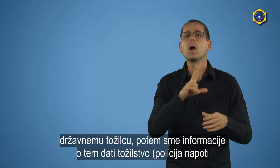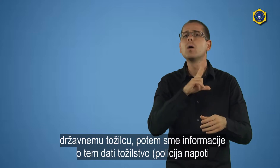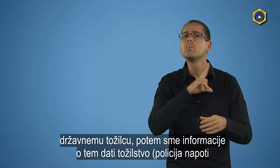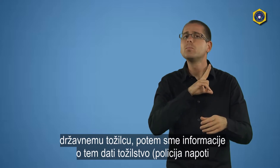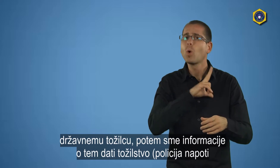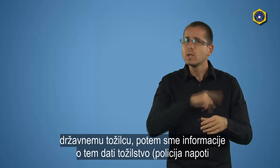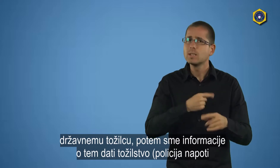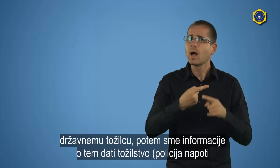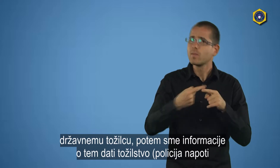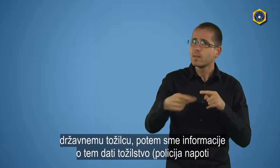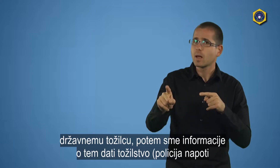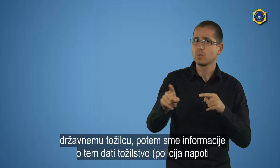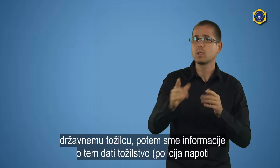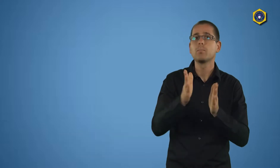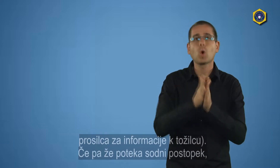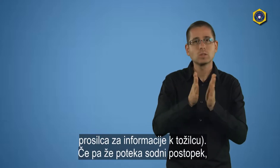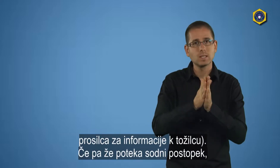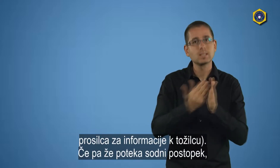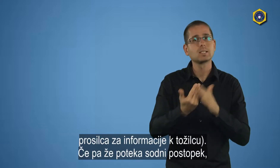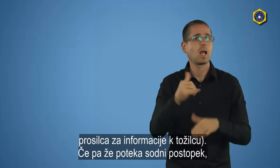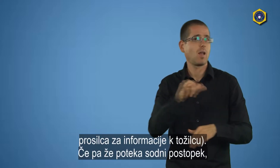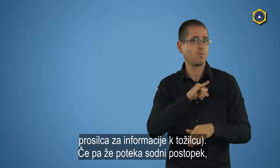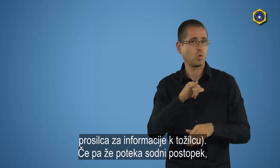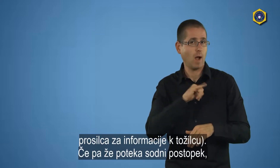za informacije k tožilcu.